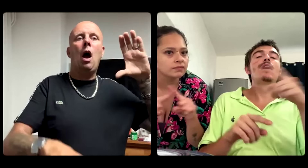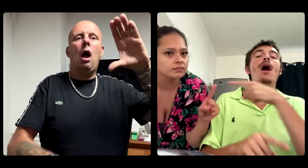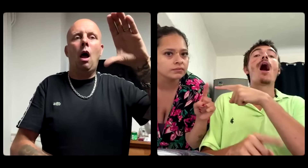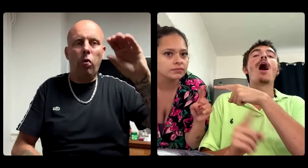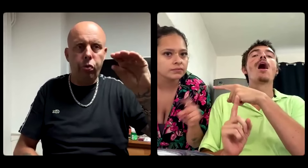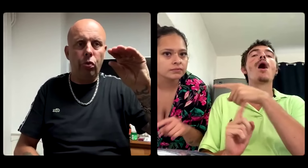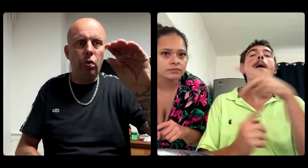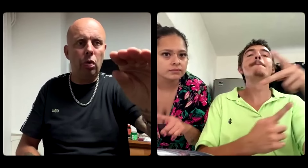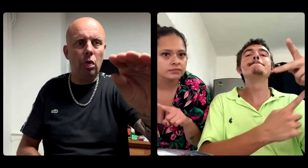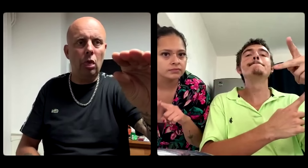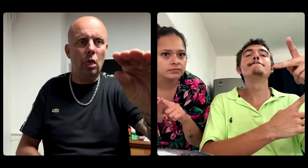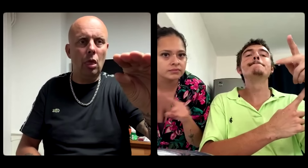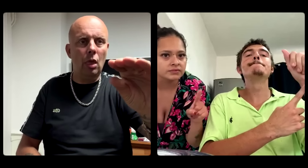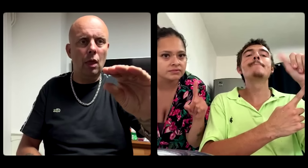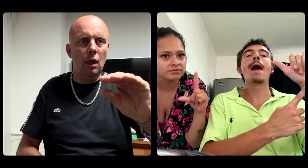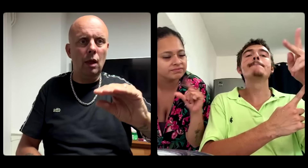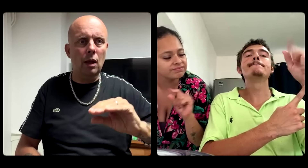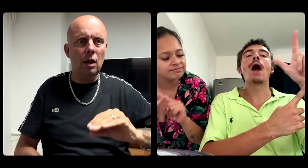dierbaar.